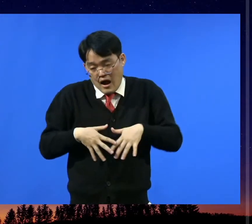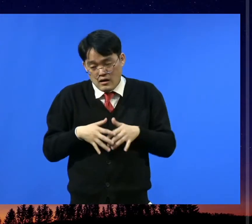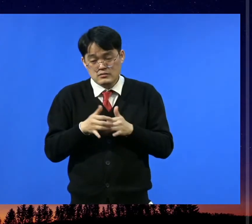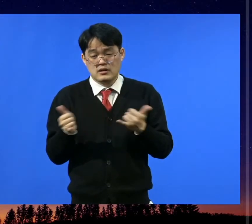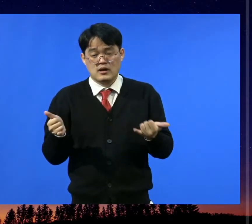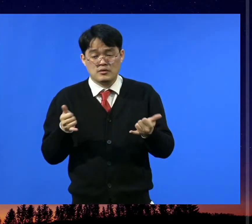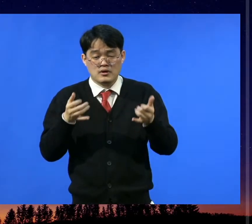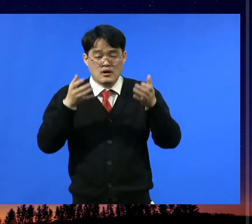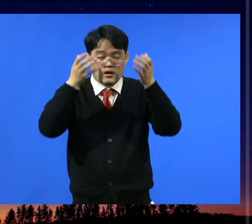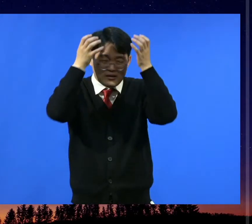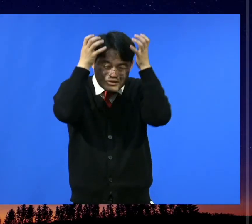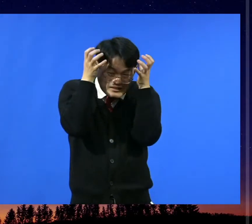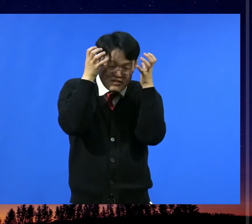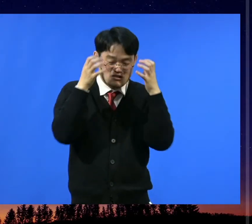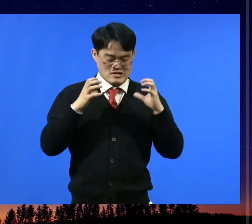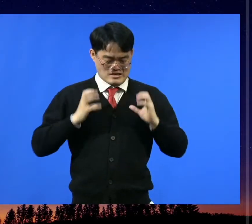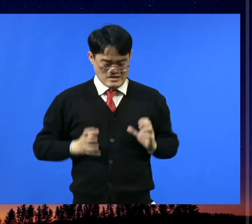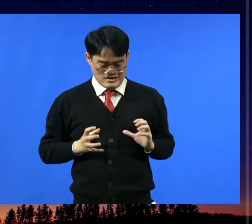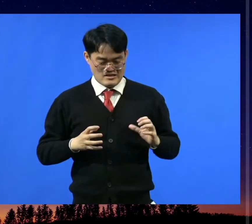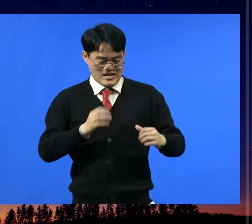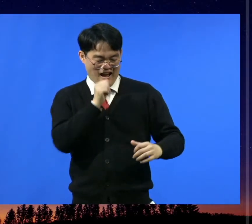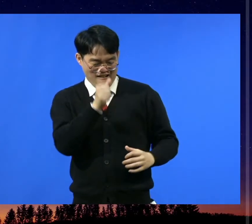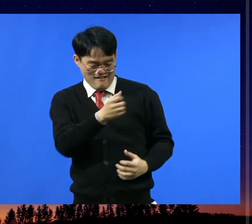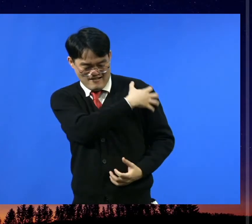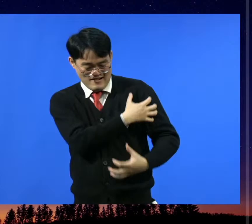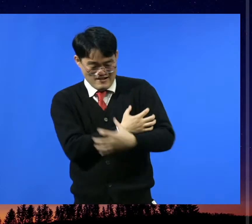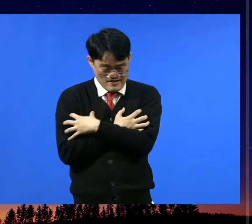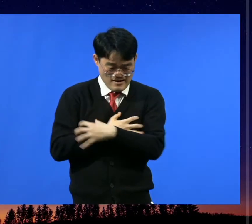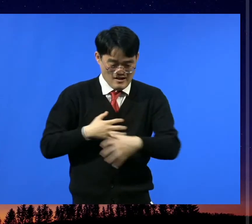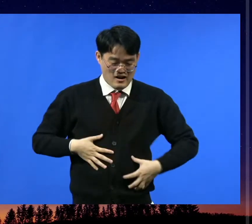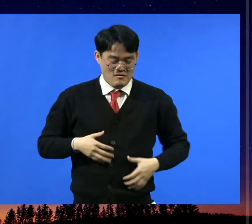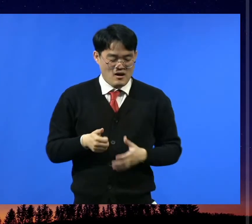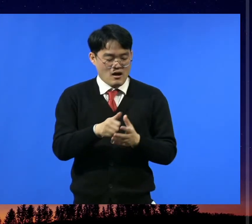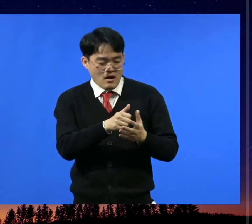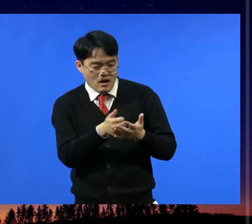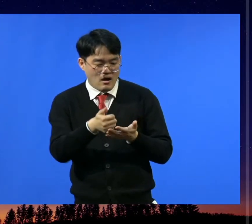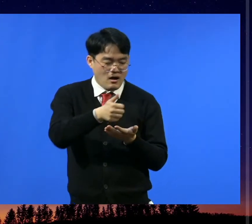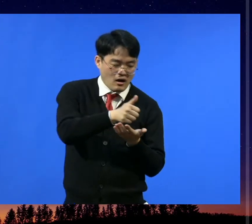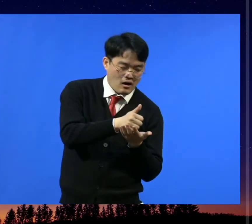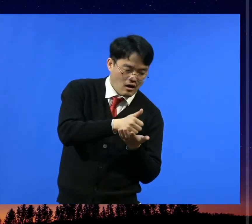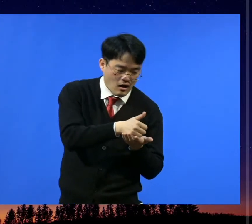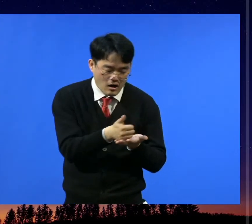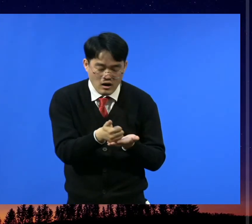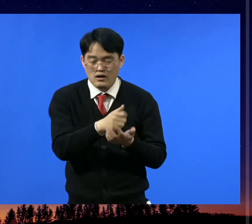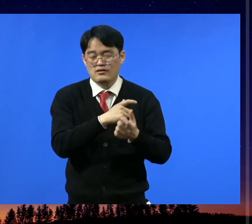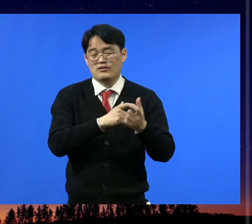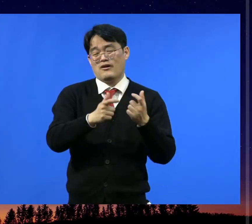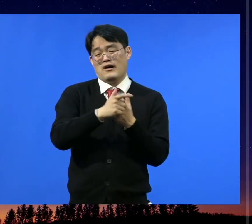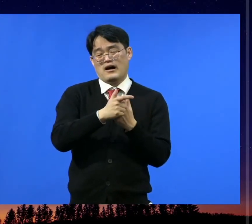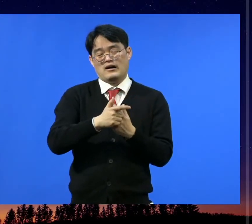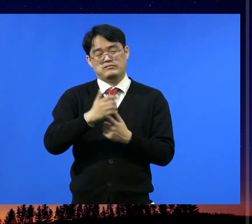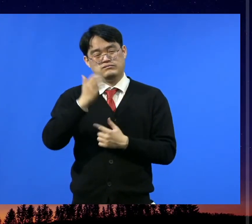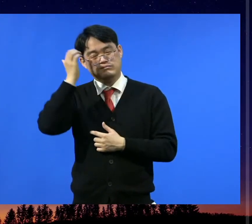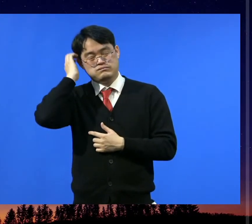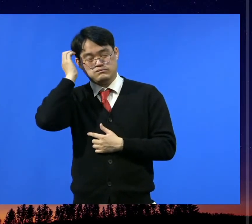환자처럼 힘이 쫙 빠져버려 있는 군인에게 갑옷이며 방패며 칼은 더 힘들게 만드는 장애물에